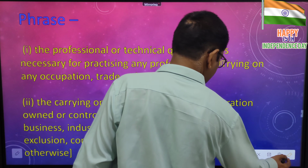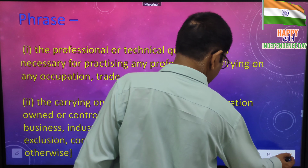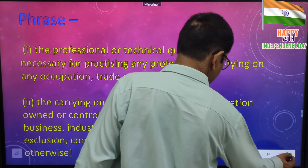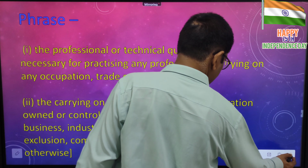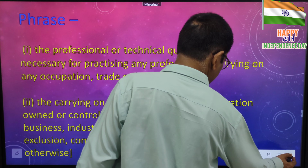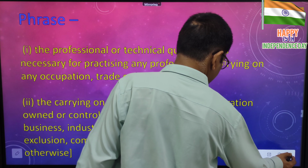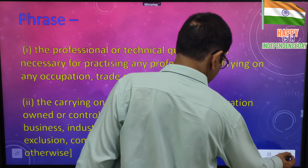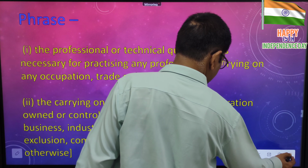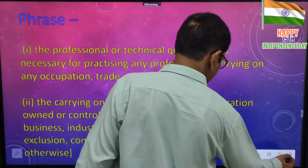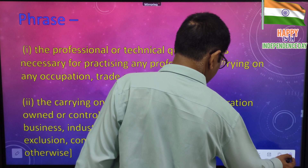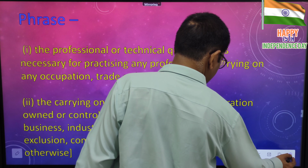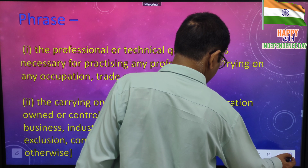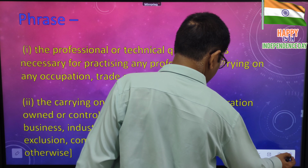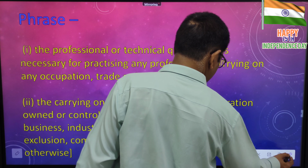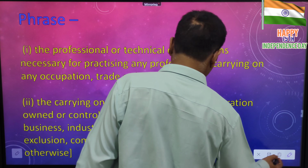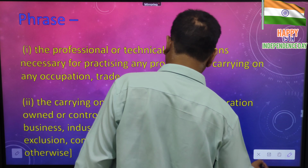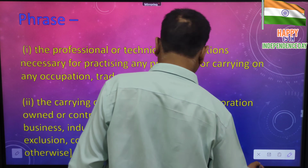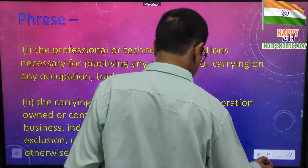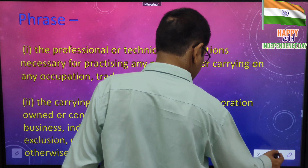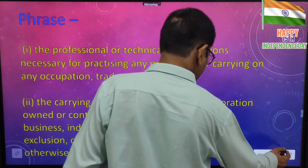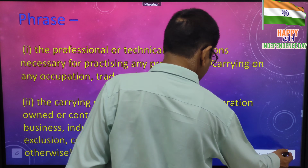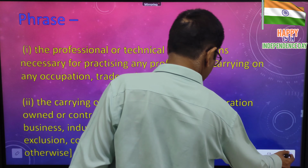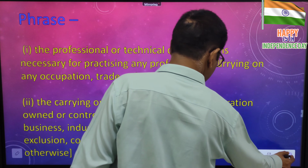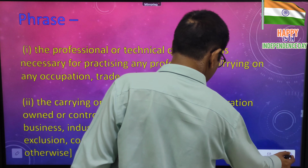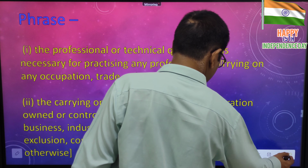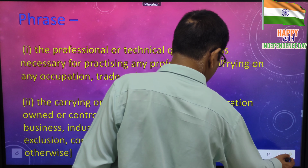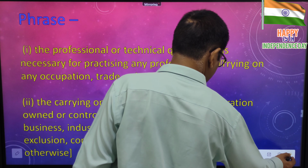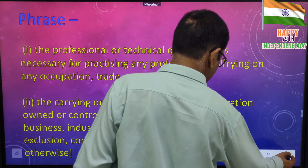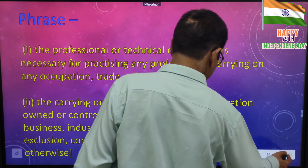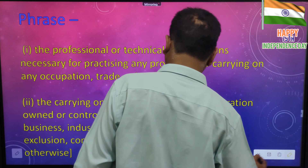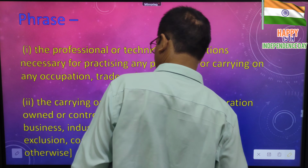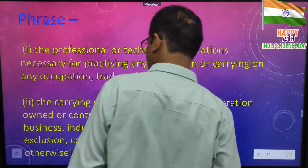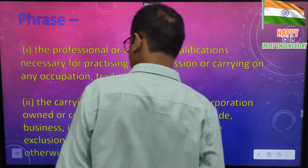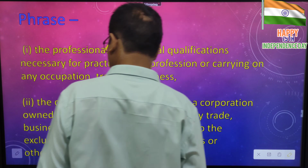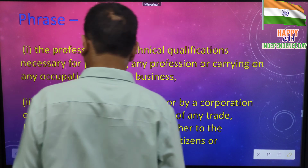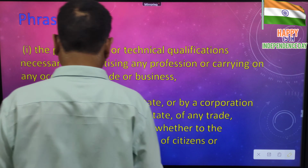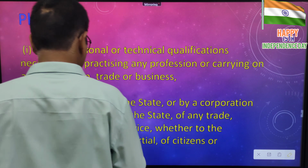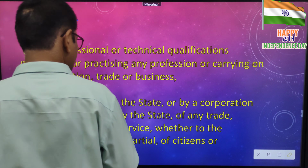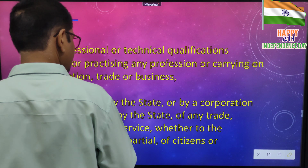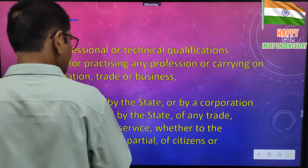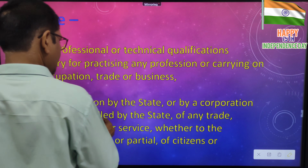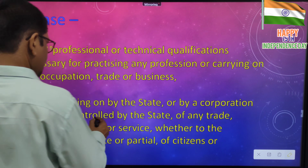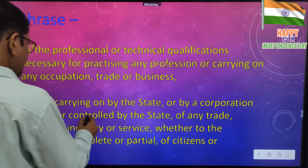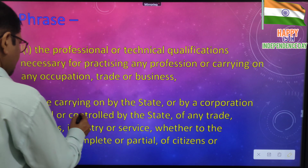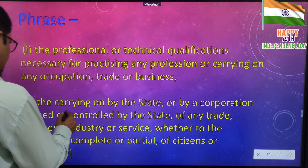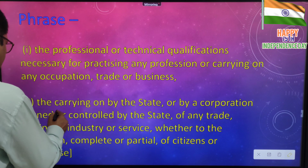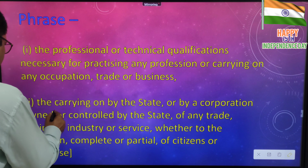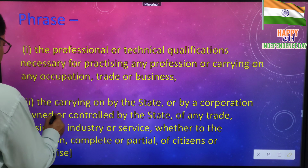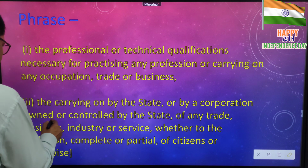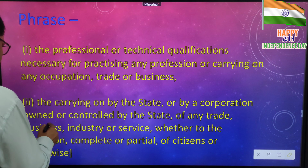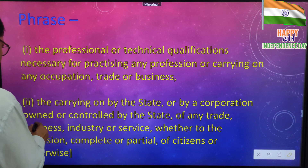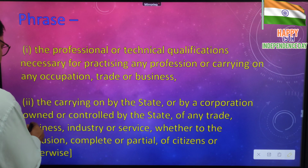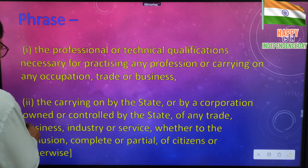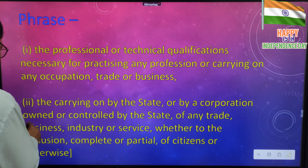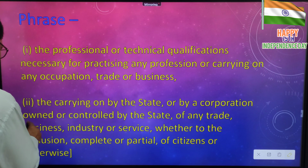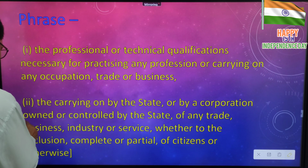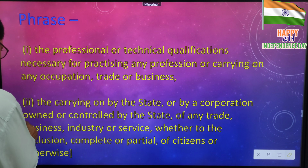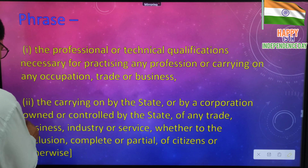corporation owned or controlled by the state of any trade, business, industry or service, whether to the exclusion complete or partial of citizens or